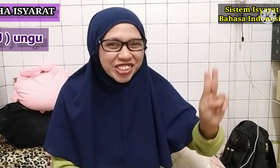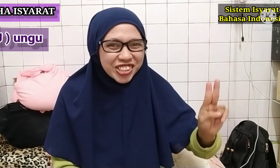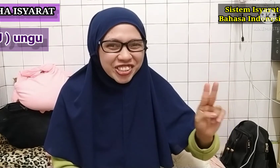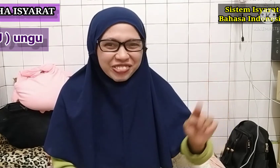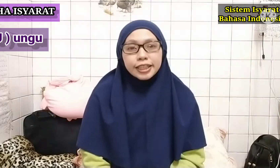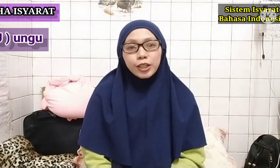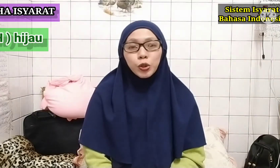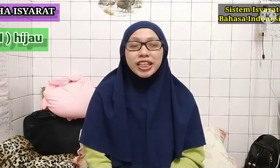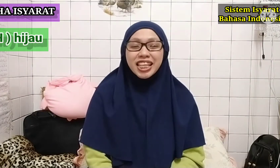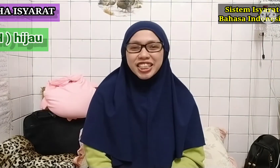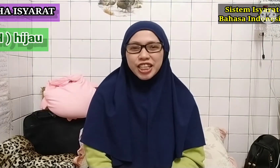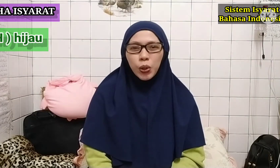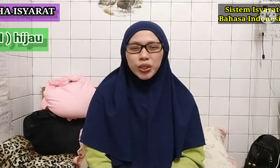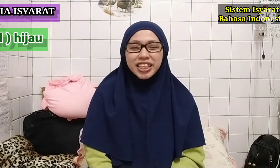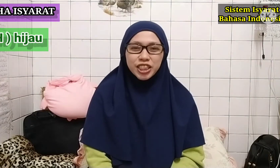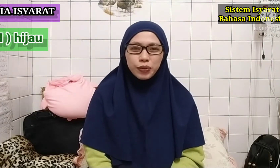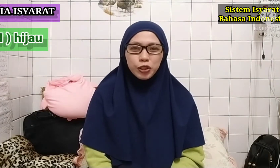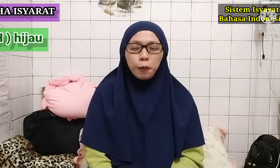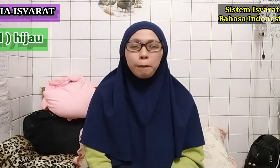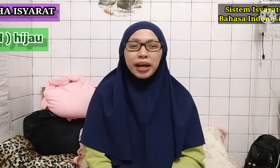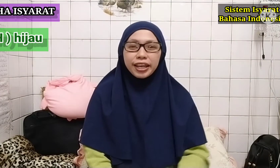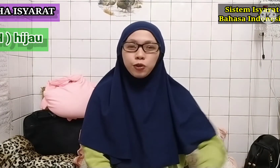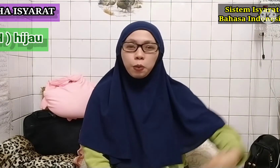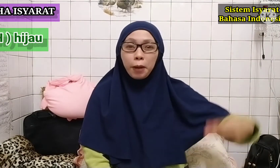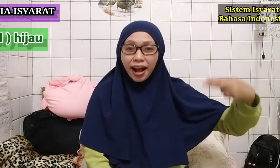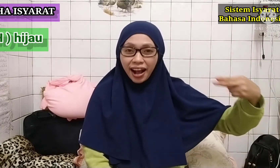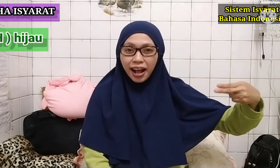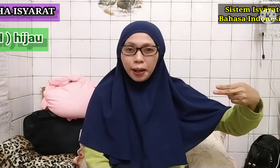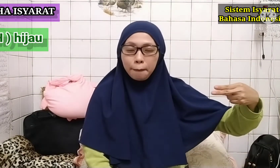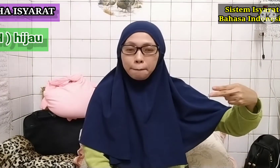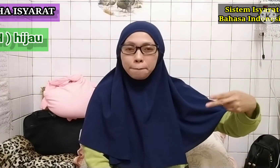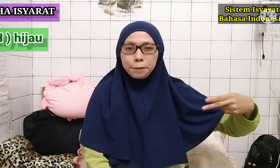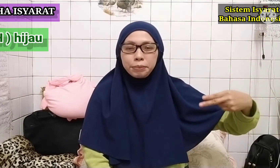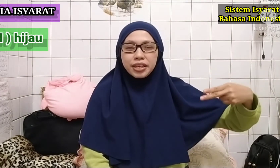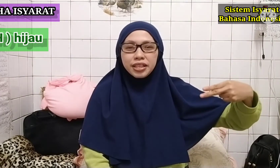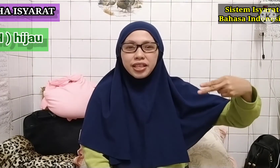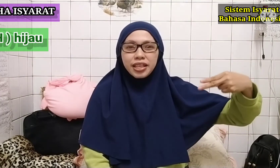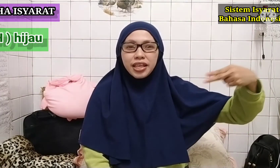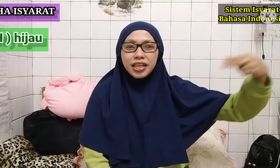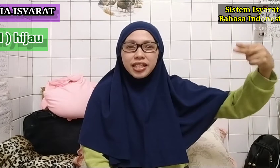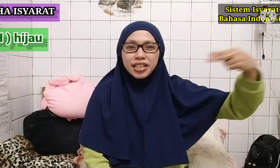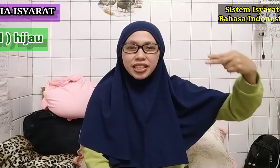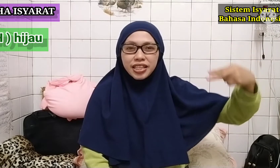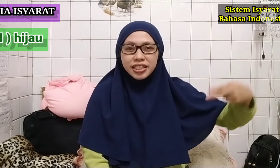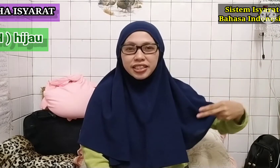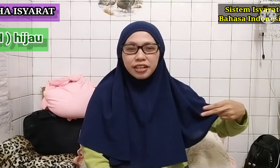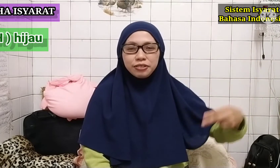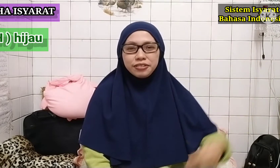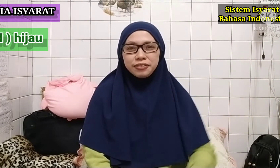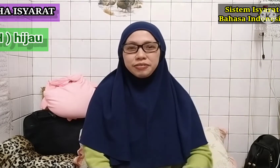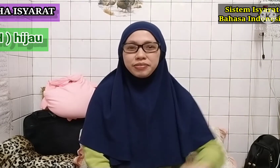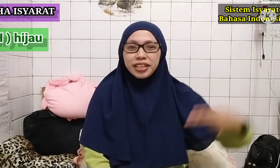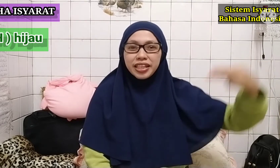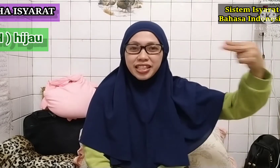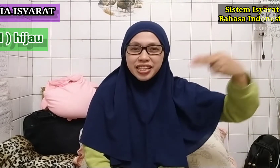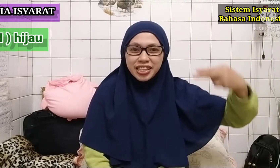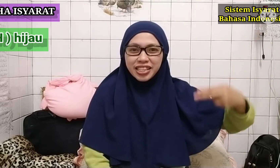ungu. Begitu. Terus hijau, hijau itu pakai huruf H, gini, hijau,